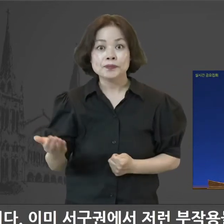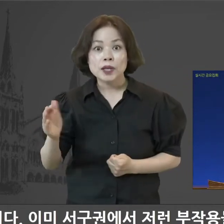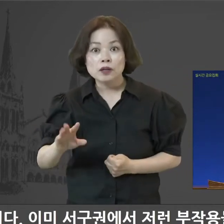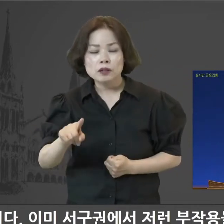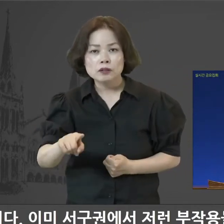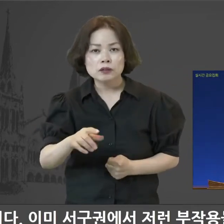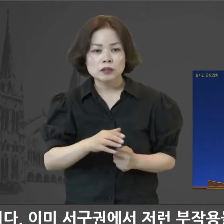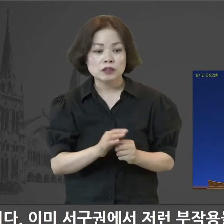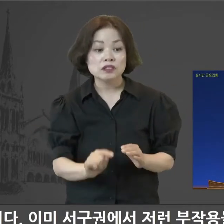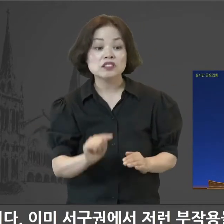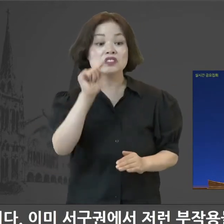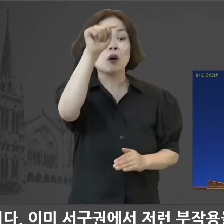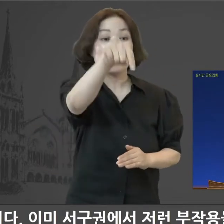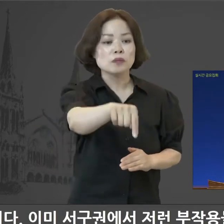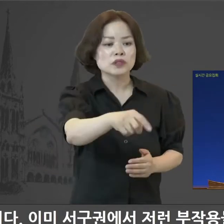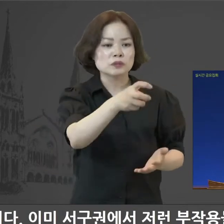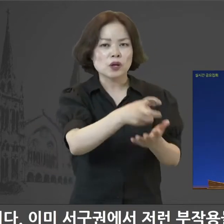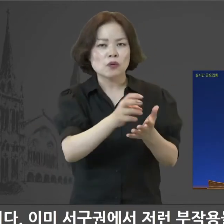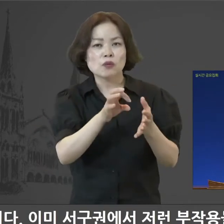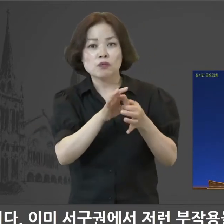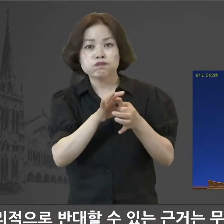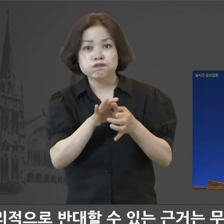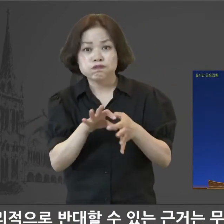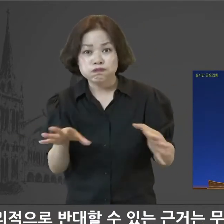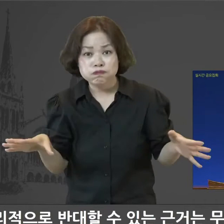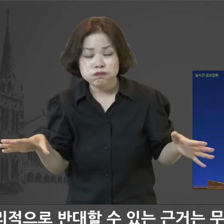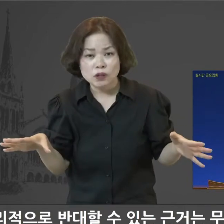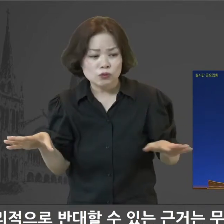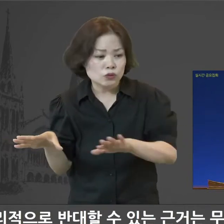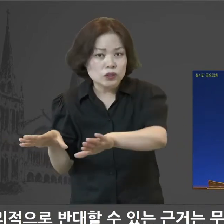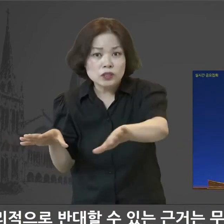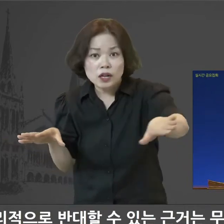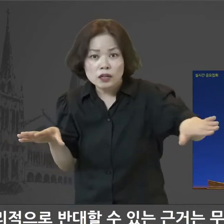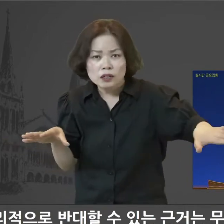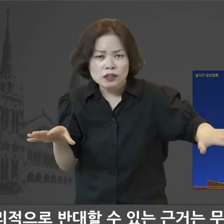여기서 점프해가지고 법안과 관계없는